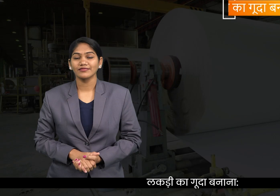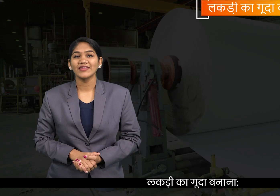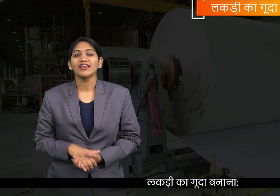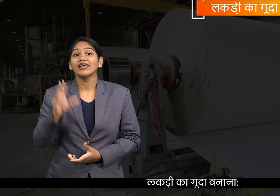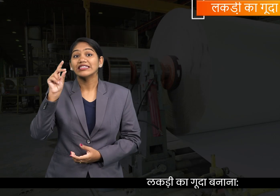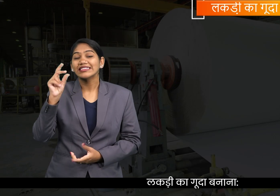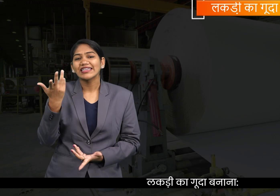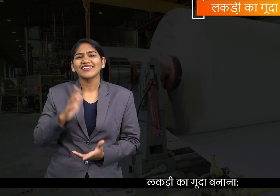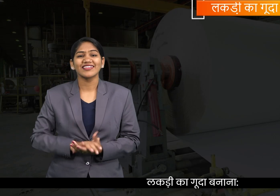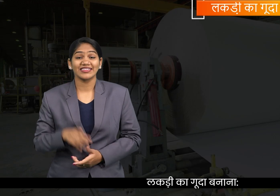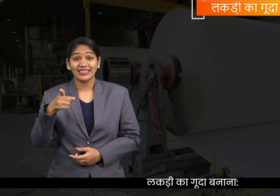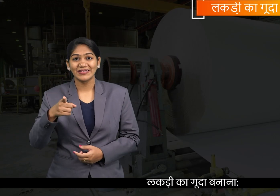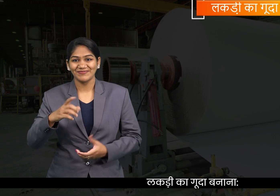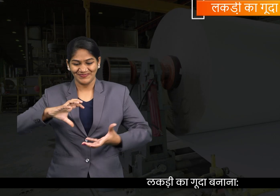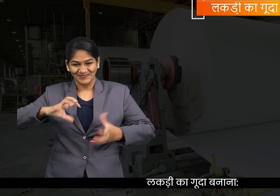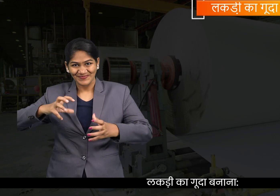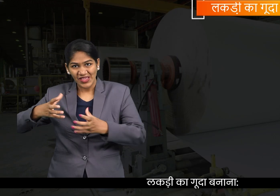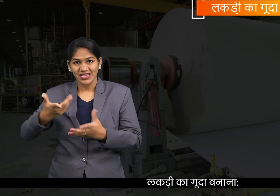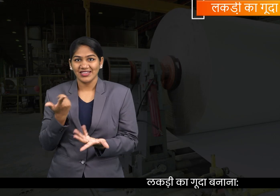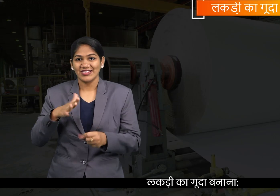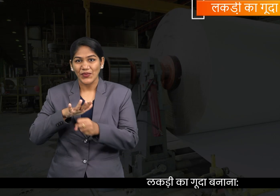लकड़ी का गुद्दा बनाना।